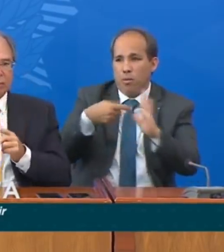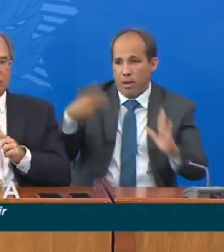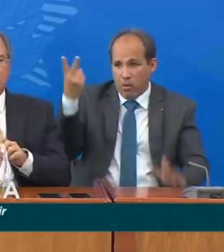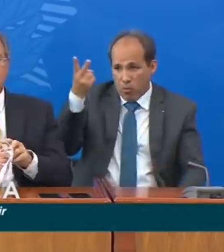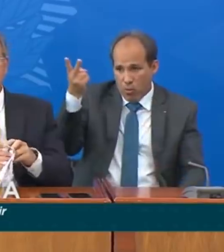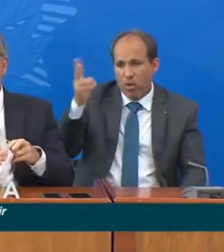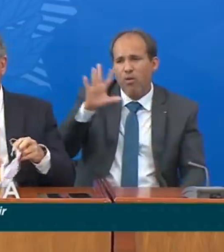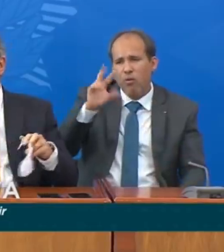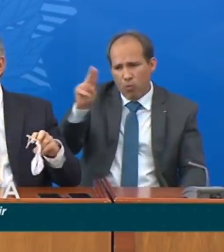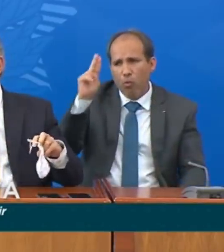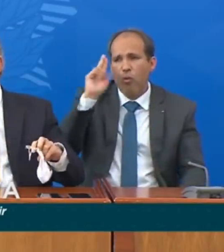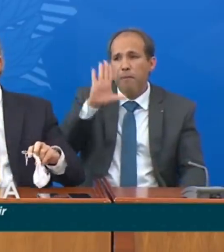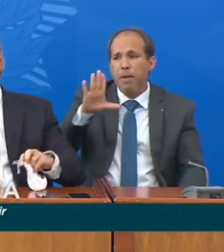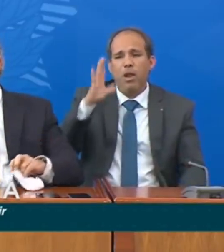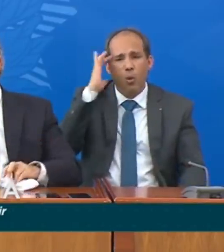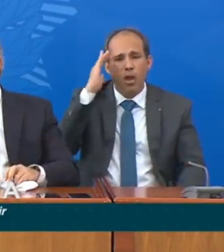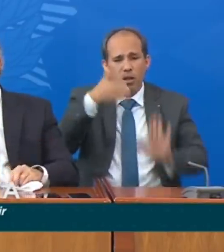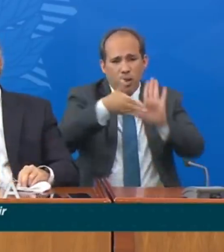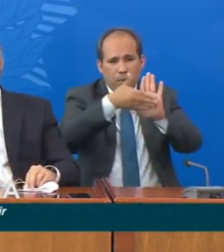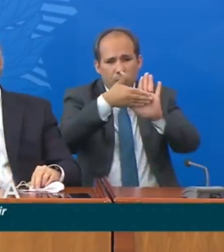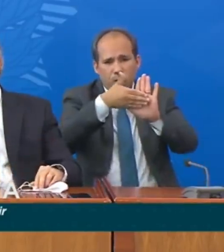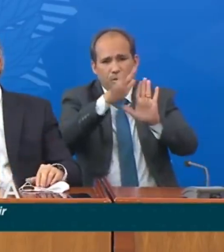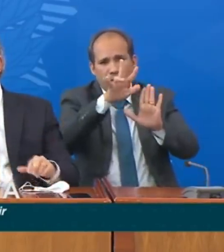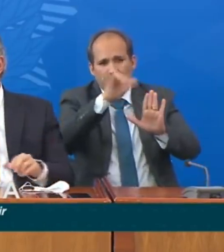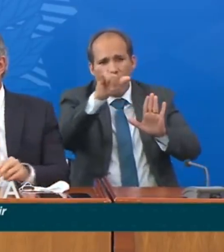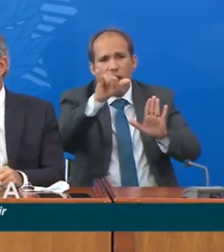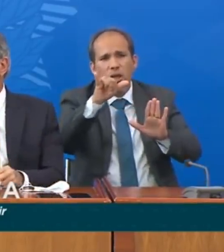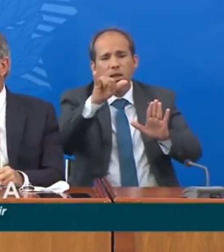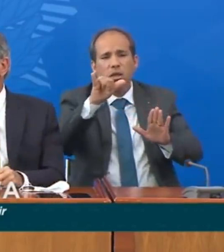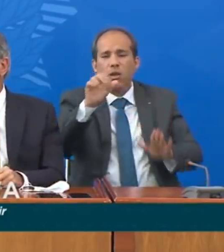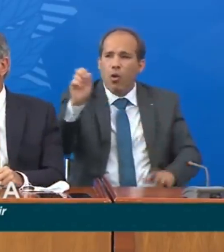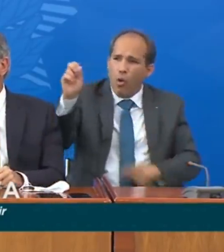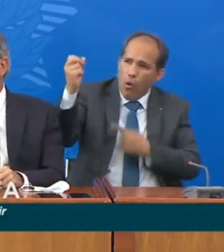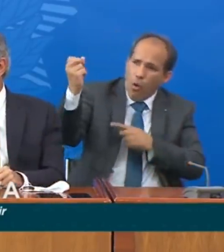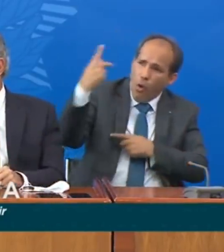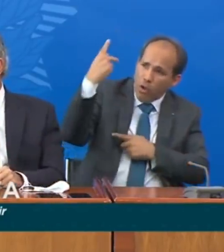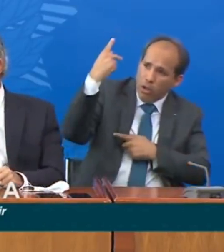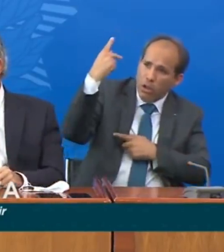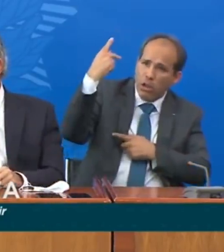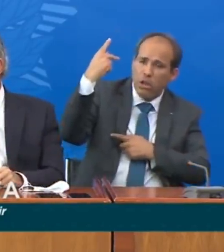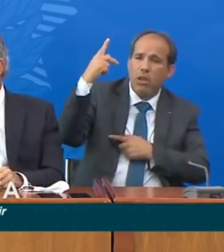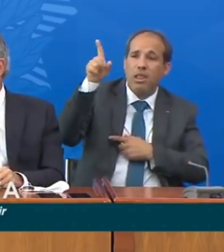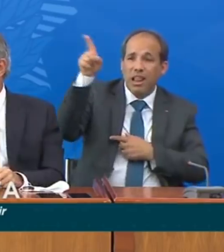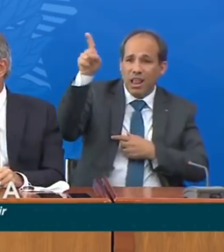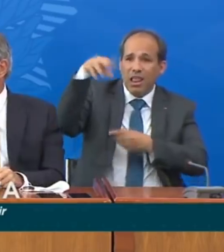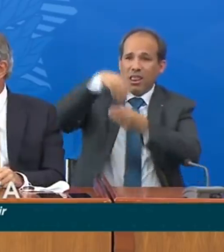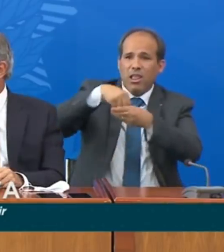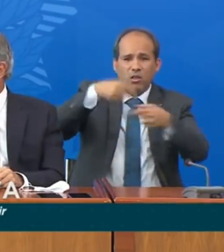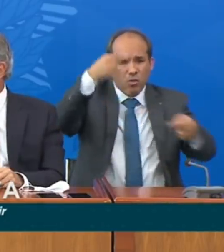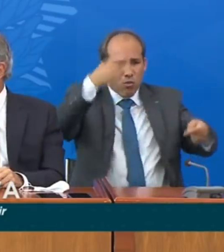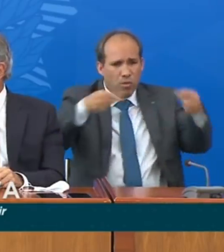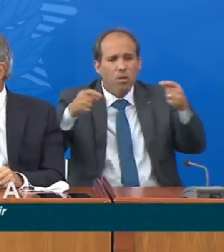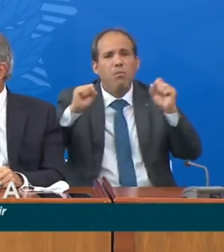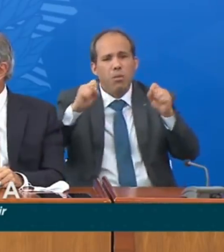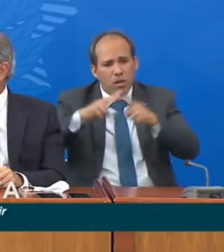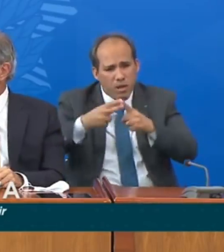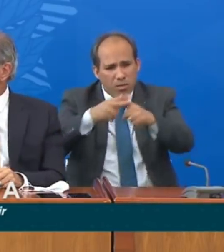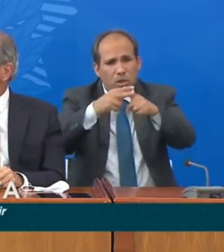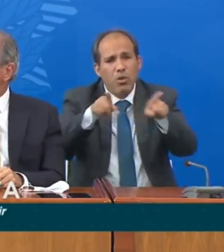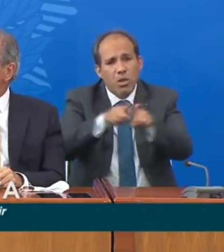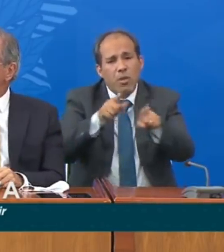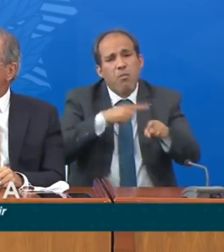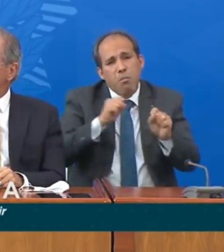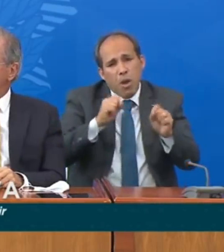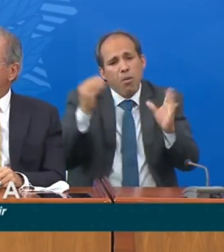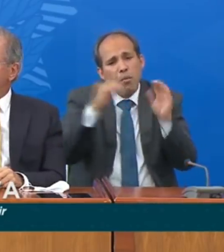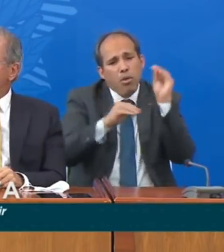conversar, mas acredito que a proposta deva ter um sinal verde para que o Parlamento possa debatê-la, aperfeiçoá-la e, quem sabe, até ter uma ideia